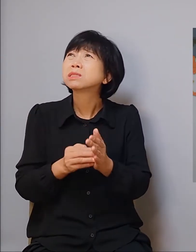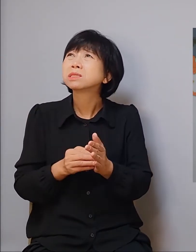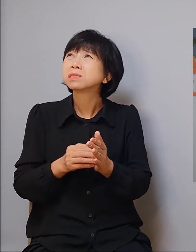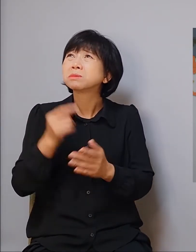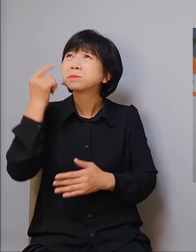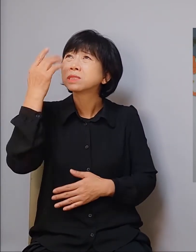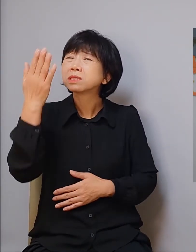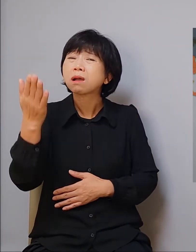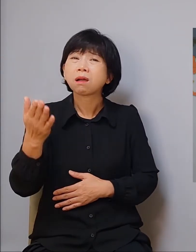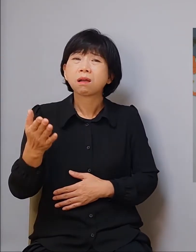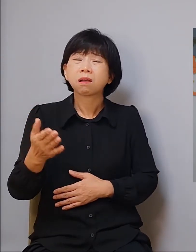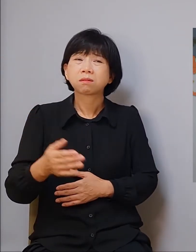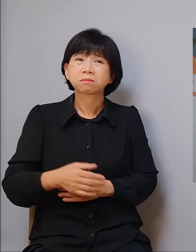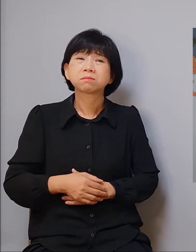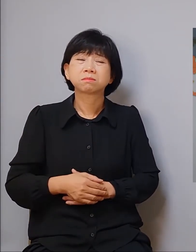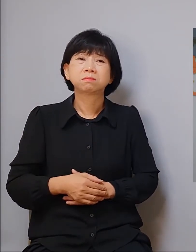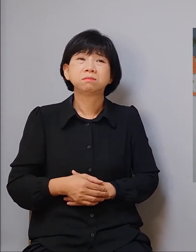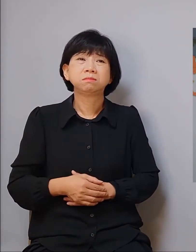놔두시겠습니까?